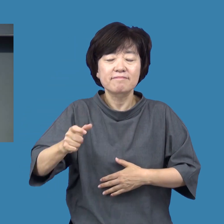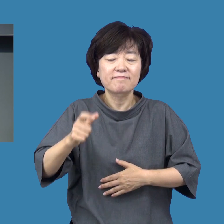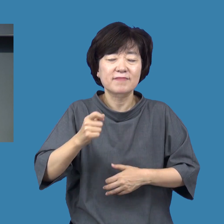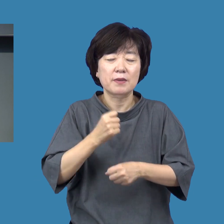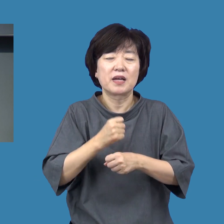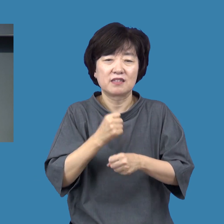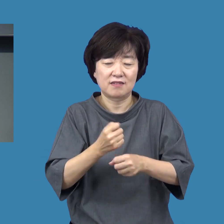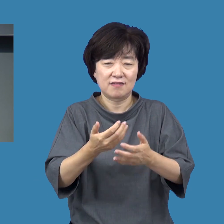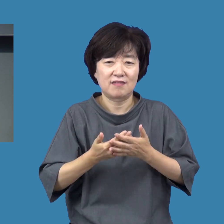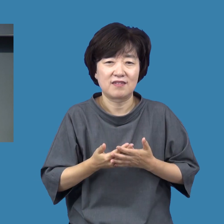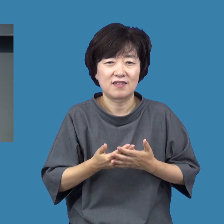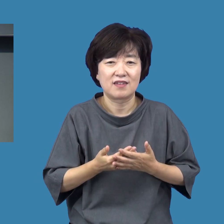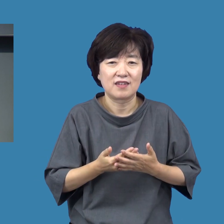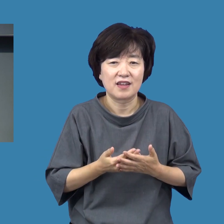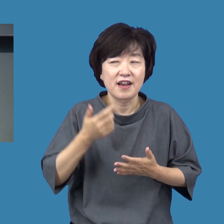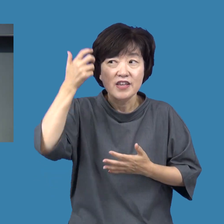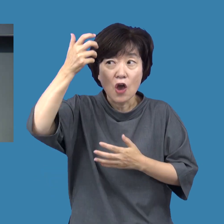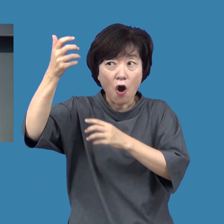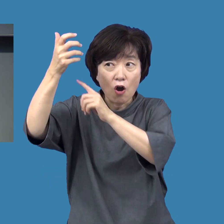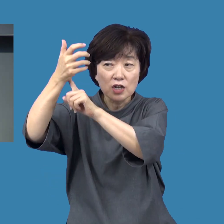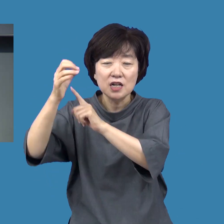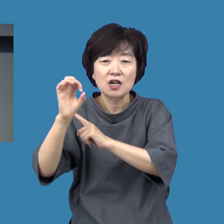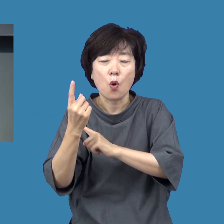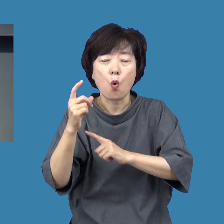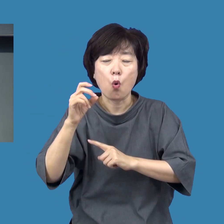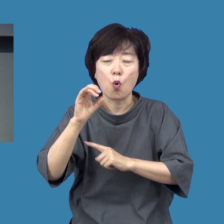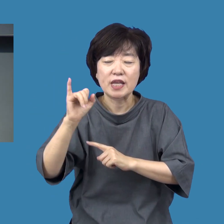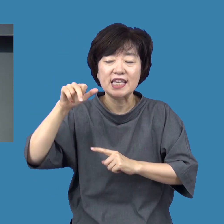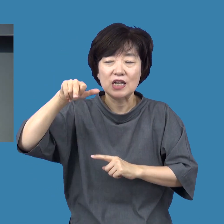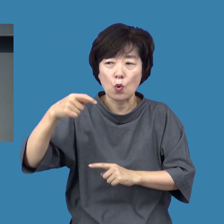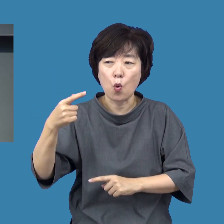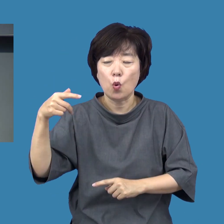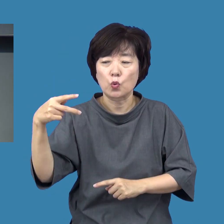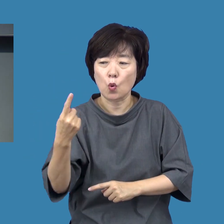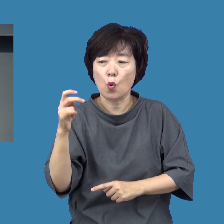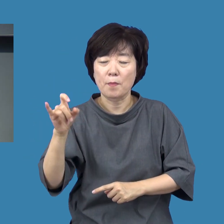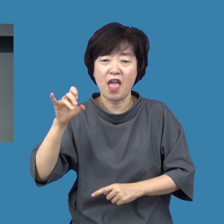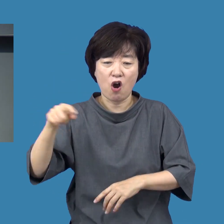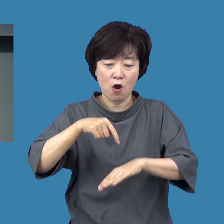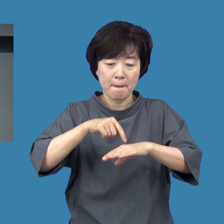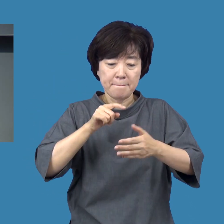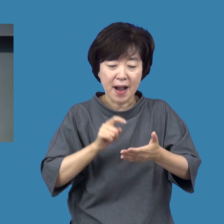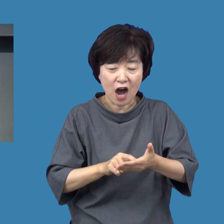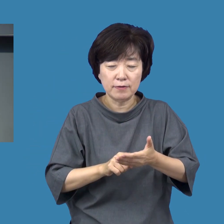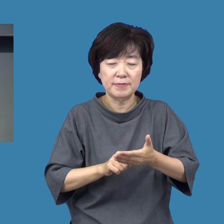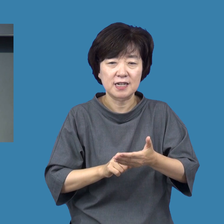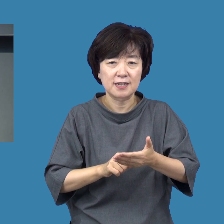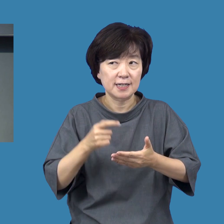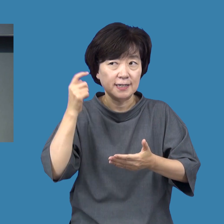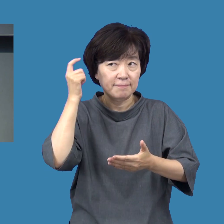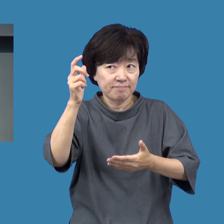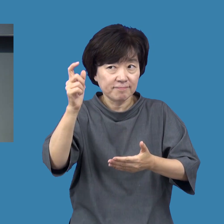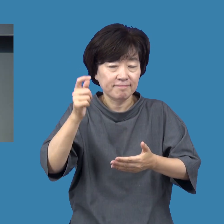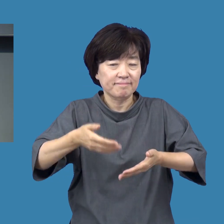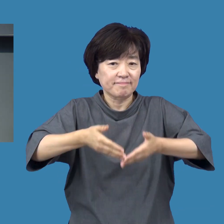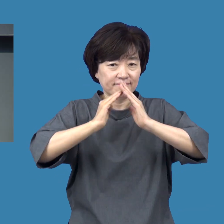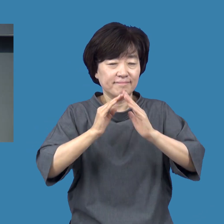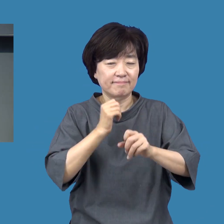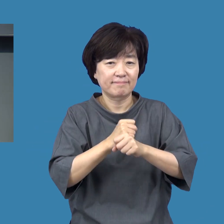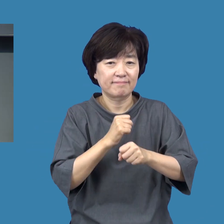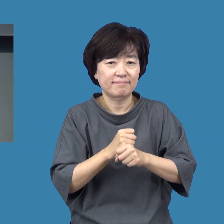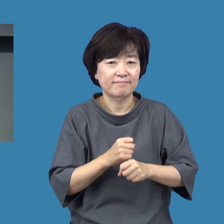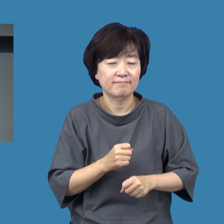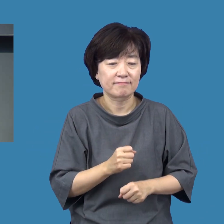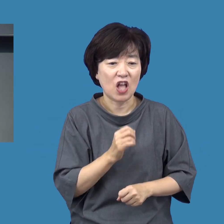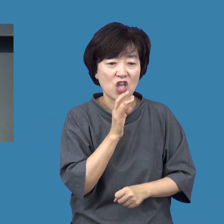영을 오이코도메오하는 거잖아. 우리의 마음을 오이코도메오하는 거기 때문에 영은 마치 이 방언은 마치 영의 운동